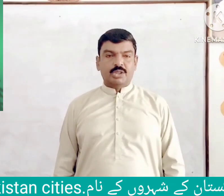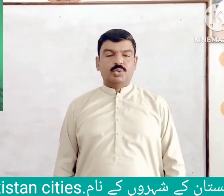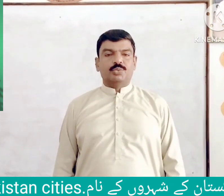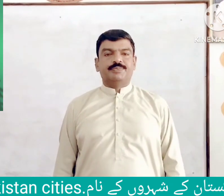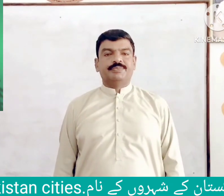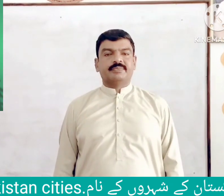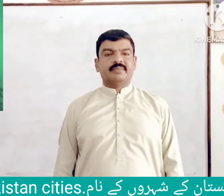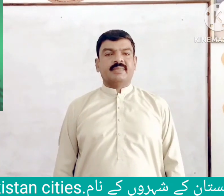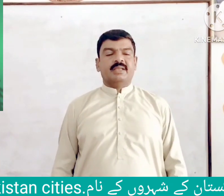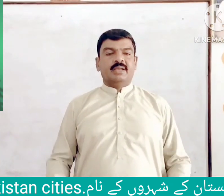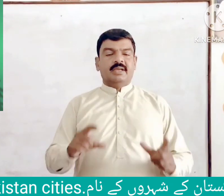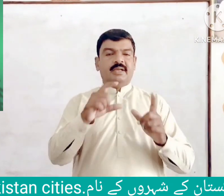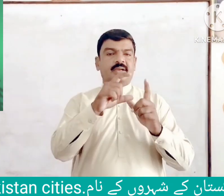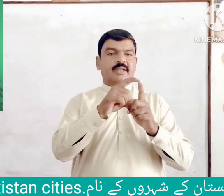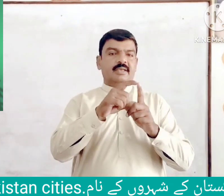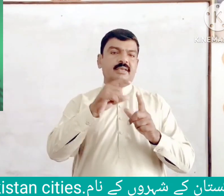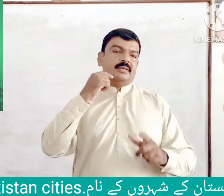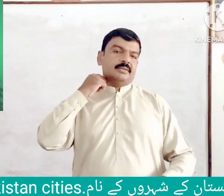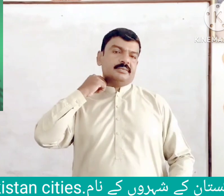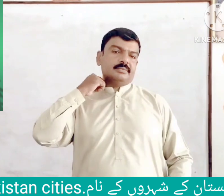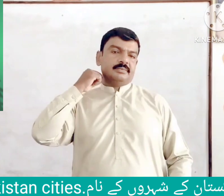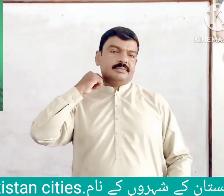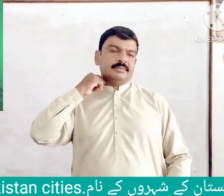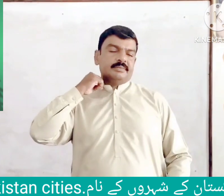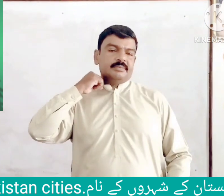दादू, D,